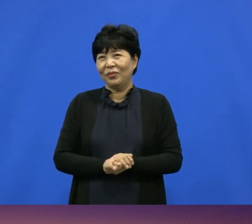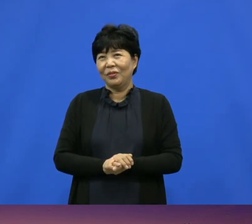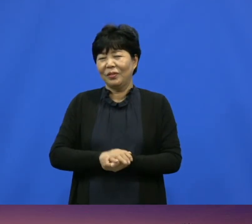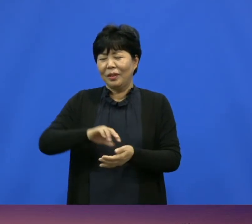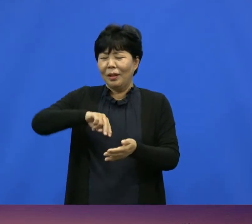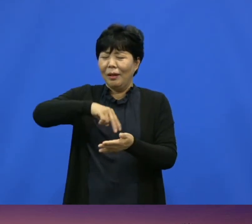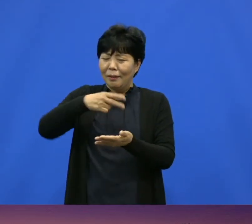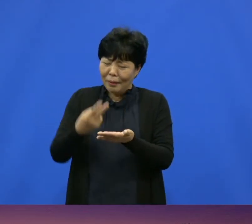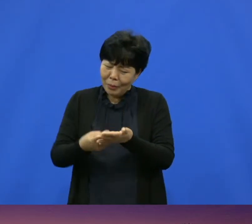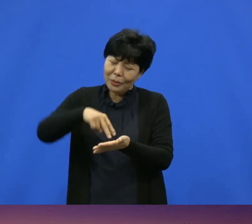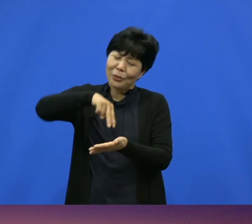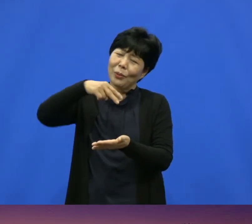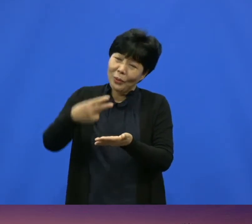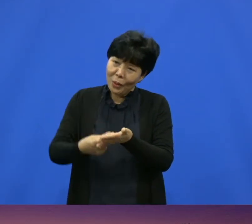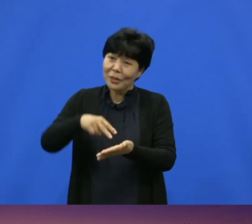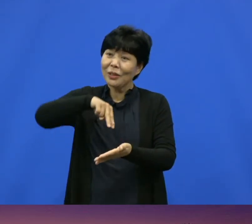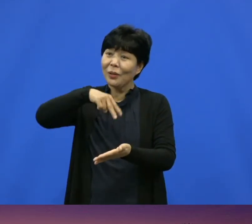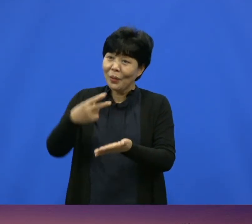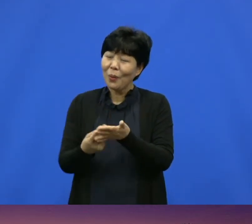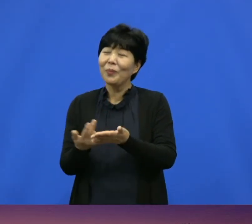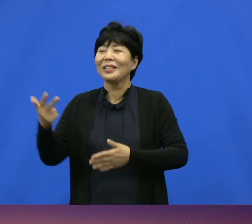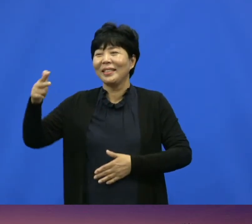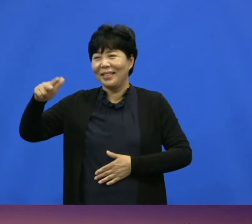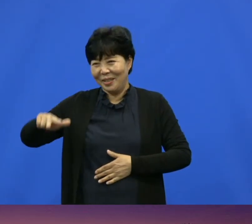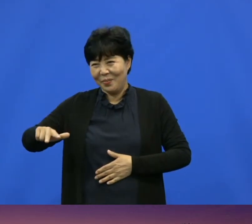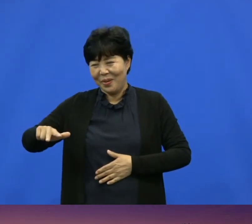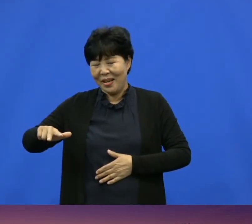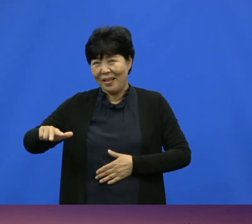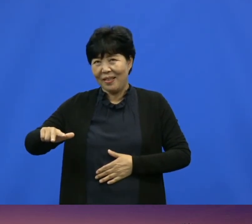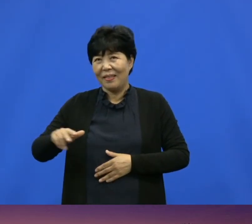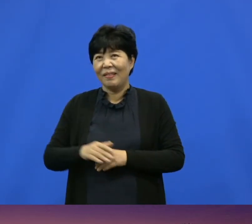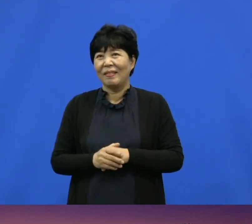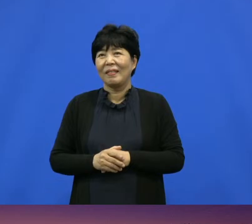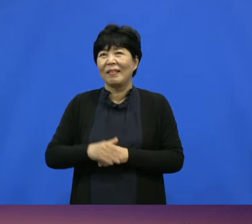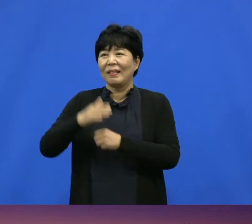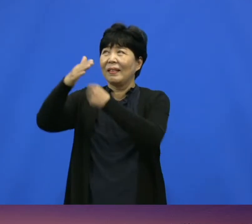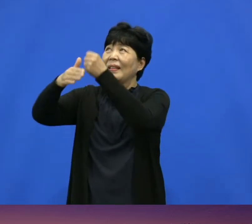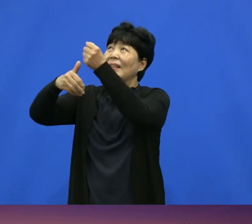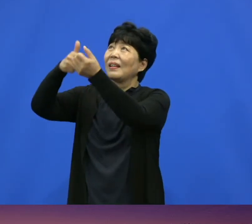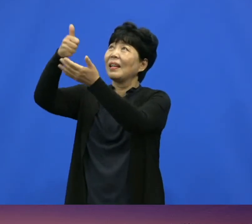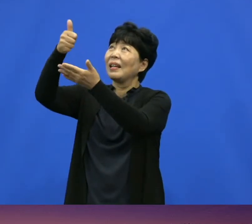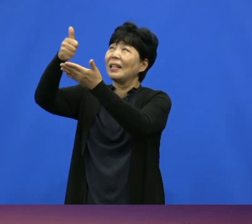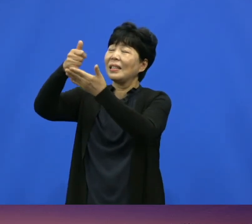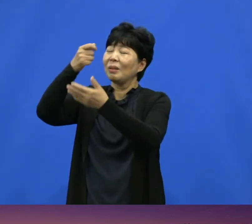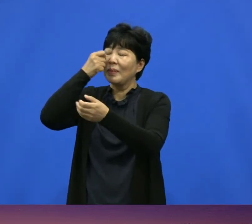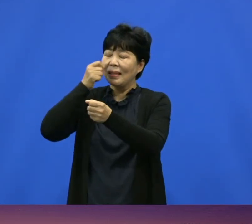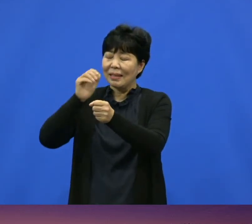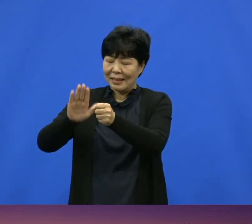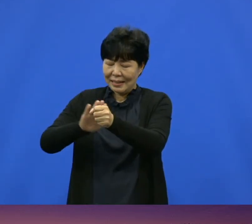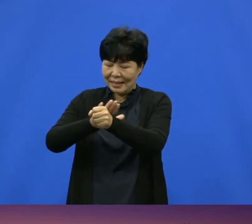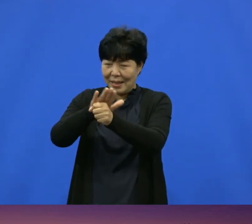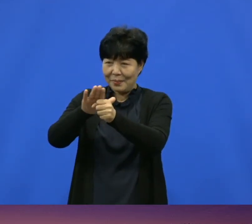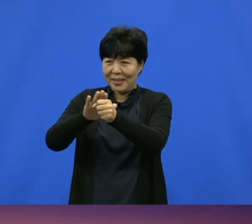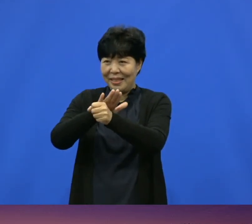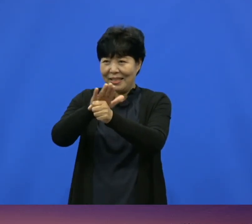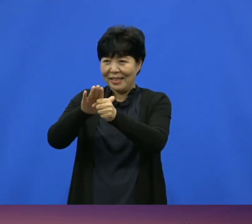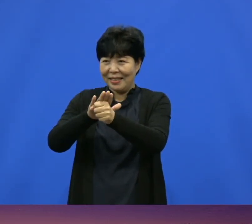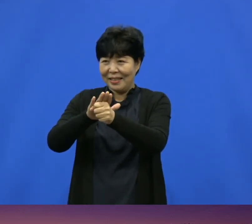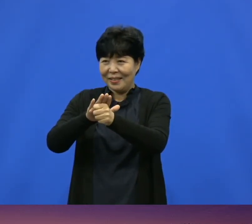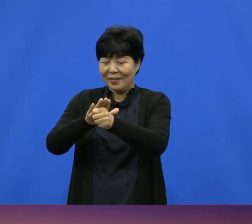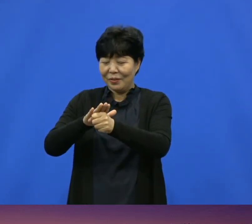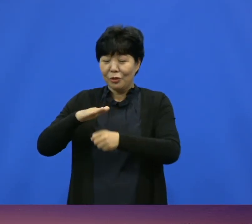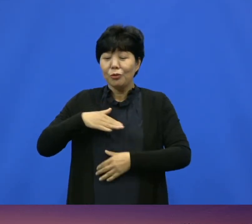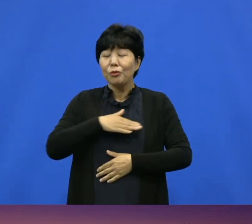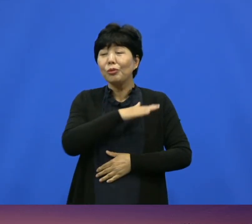또 넘어져도 우리로서는 하나님 앞에 설 자신이 없는데 하나님의 자비하심이 우리를